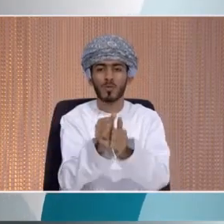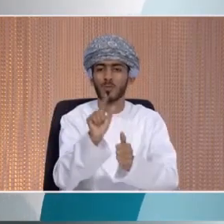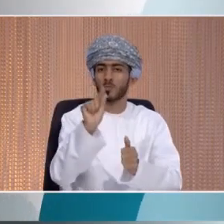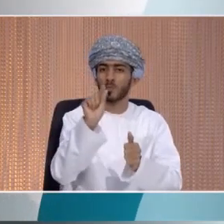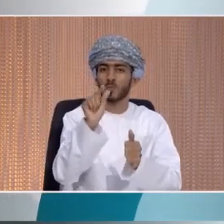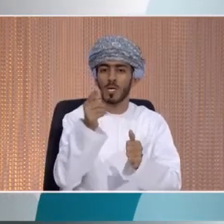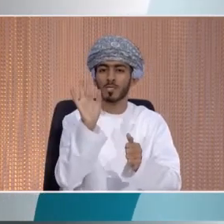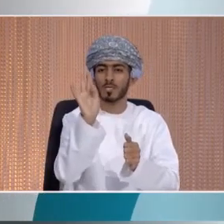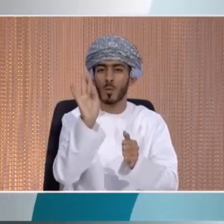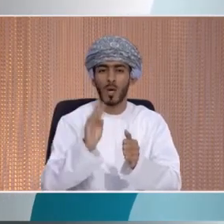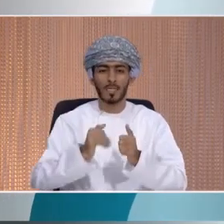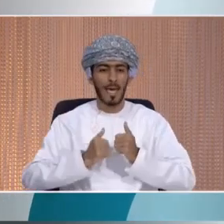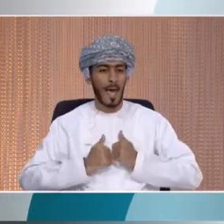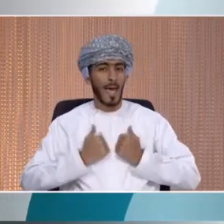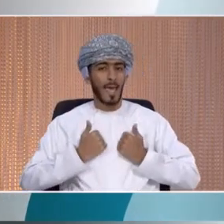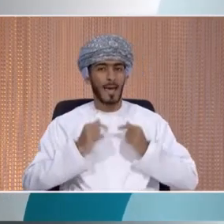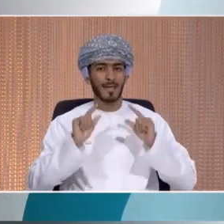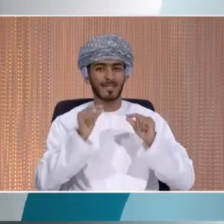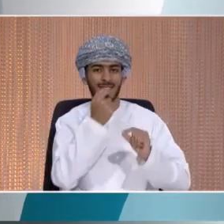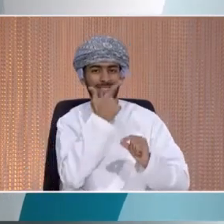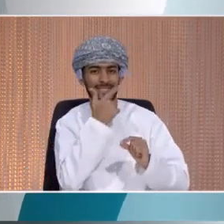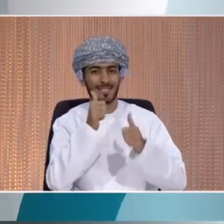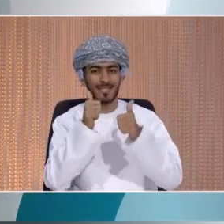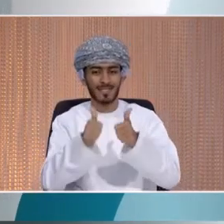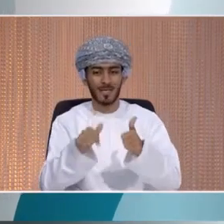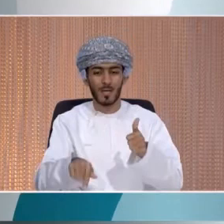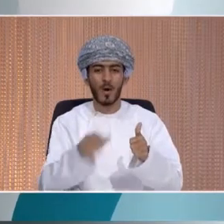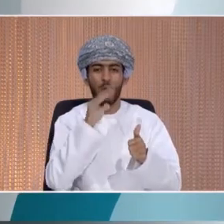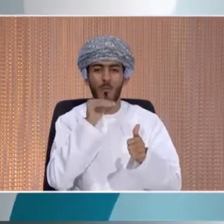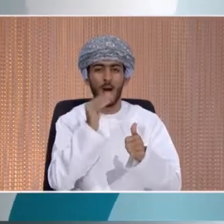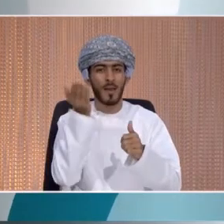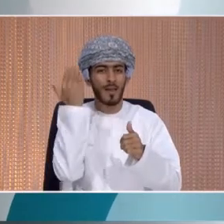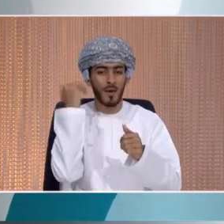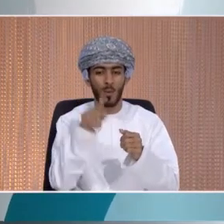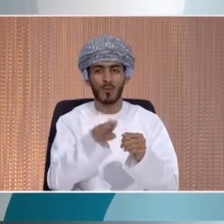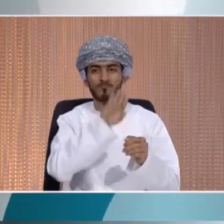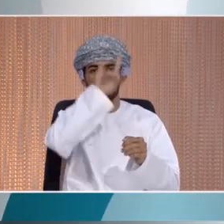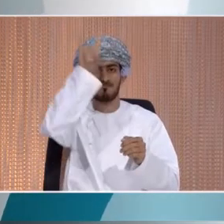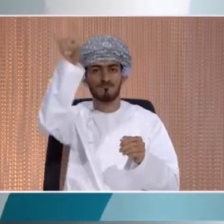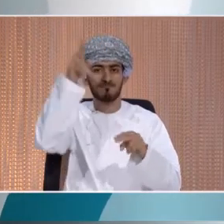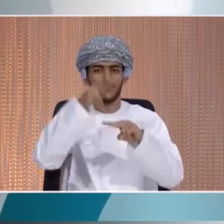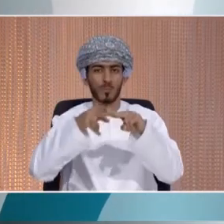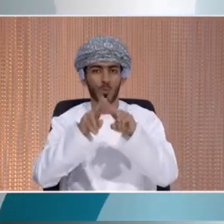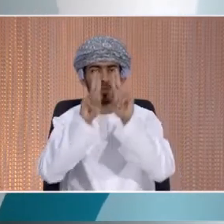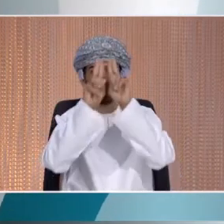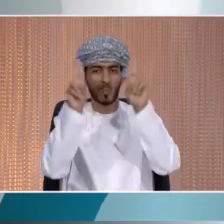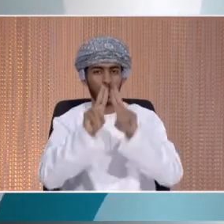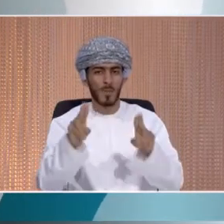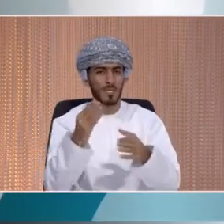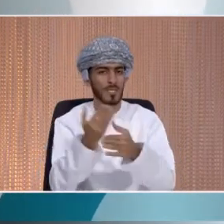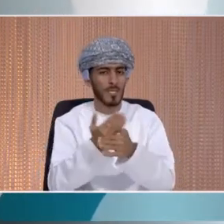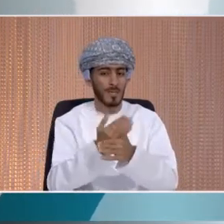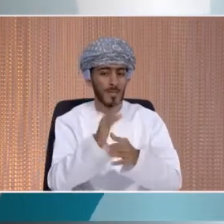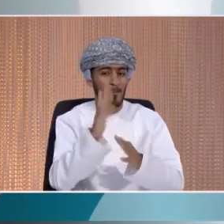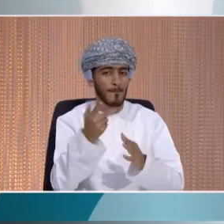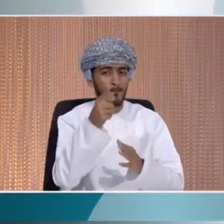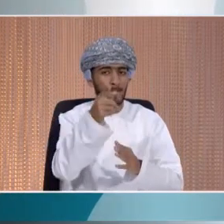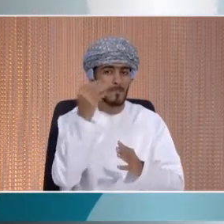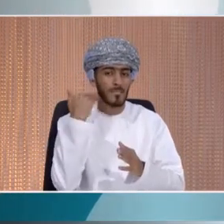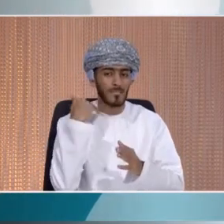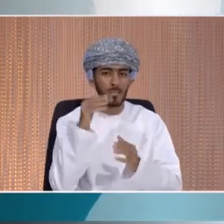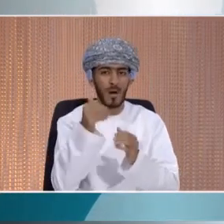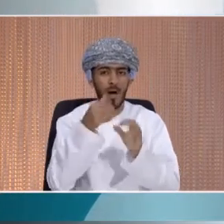للزواج السعيد، وتم تمثيله وهو مثل السلطنة في هذا المؤتمر. والسبب أنه حاز على